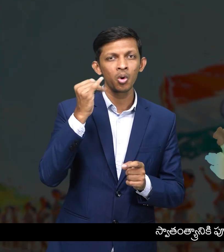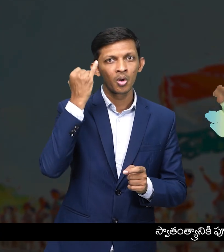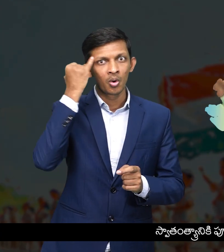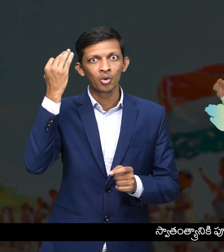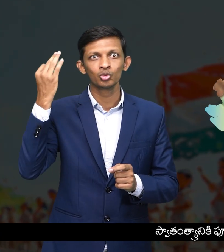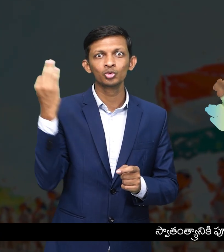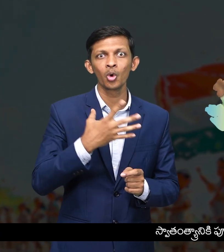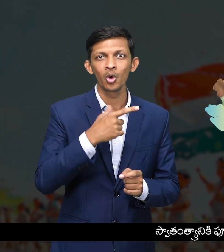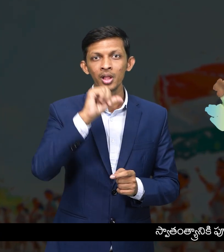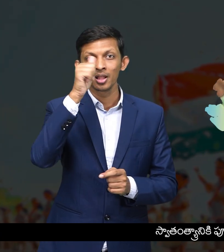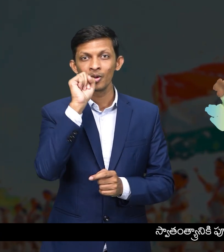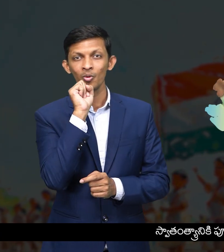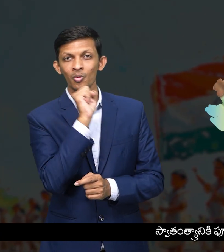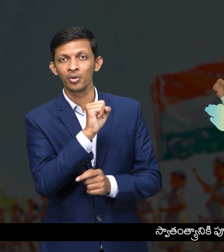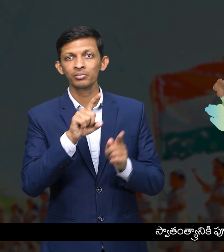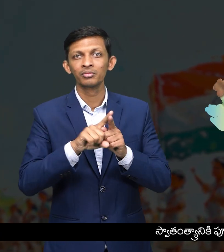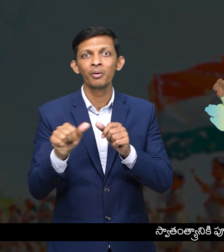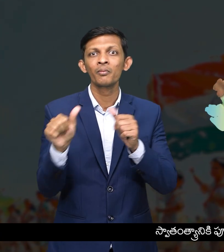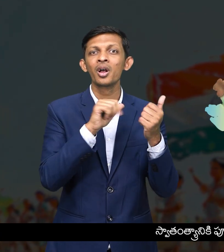స్వాతంత్రానికి పూర్వం ఉన్న భారతదేశంలో మాదిరిగానే